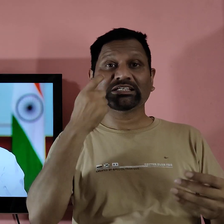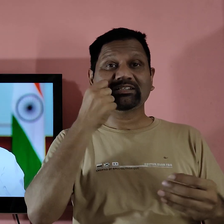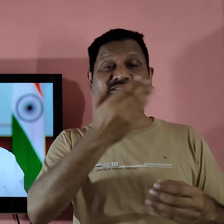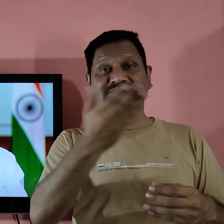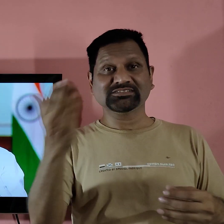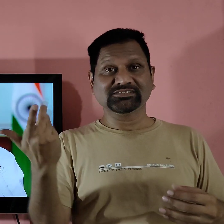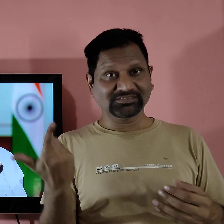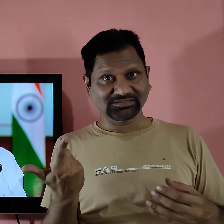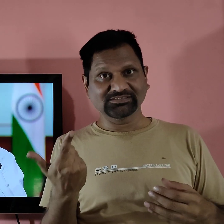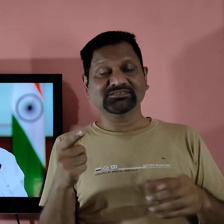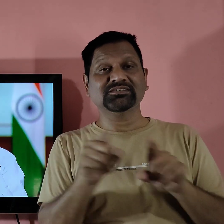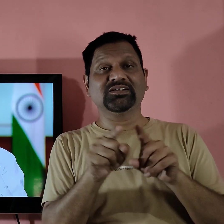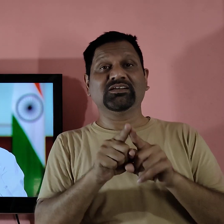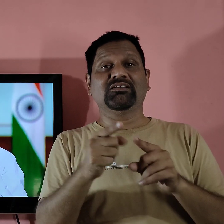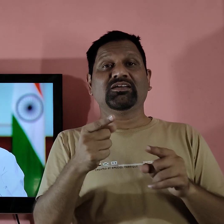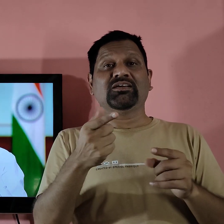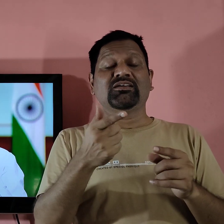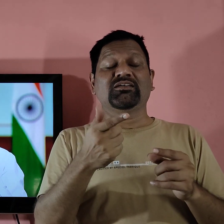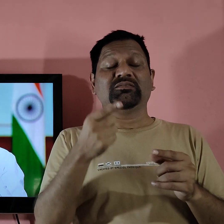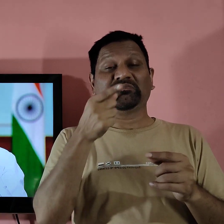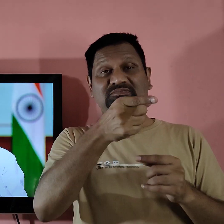का स्वास्थ्य